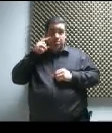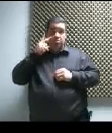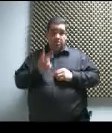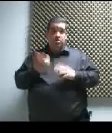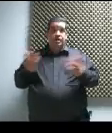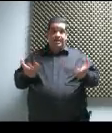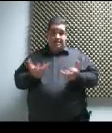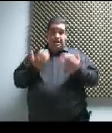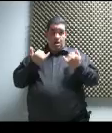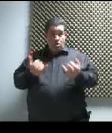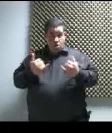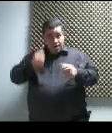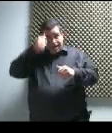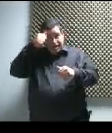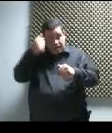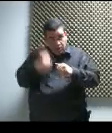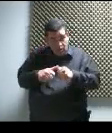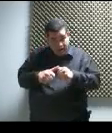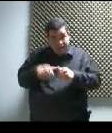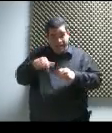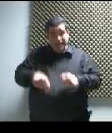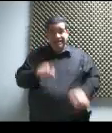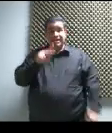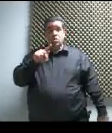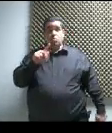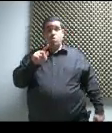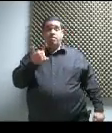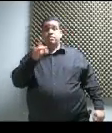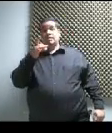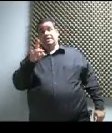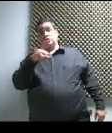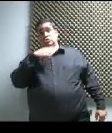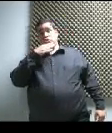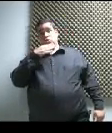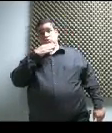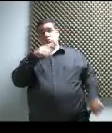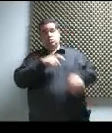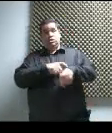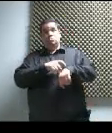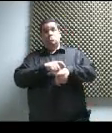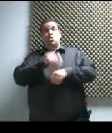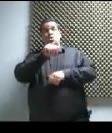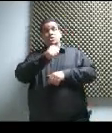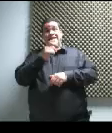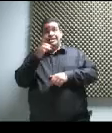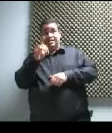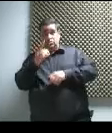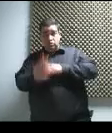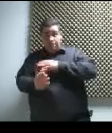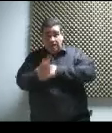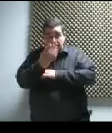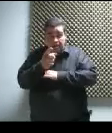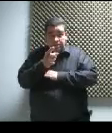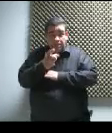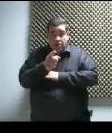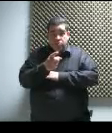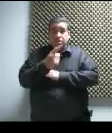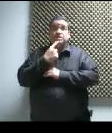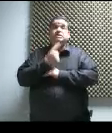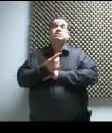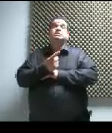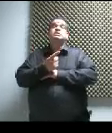siempre apoyándolos, recuerden, este jueves 18 de octubre, a las 10 y 18 de la mañana, mire usted, déjame